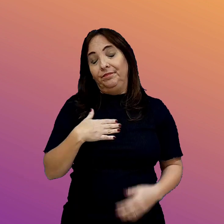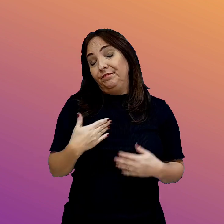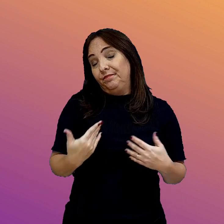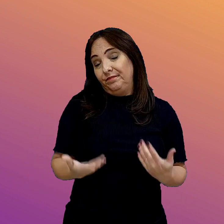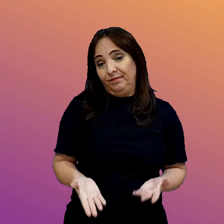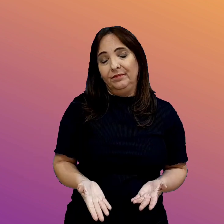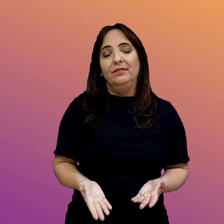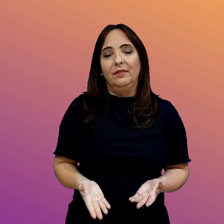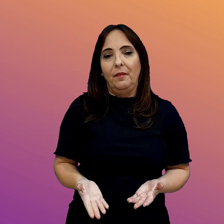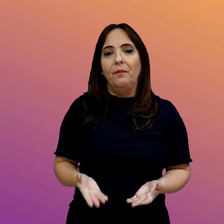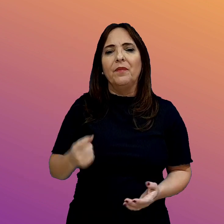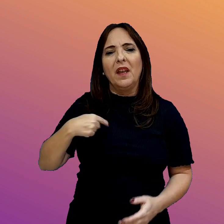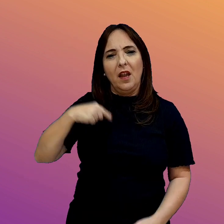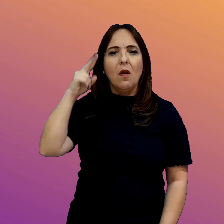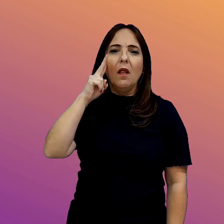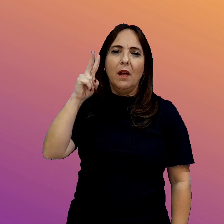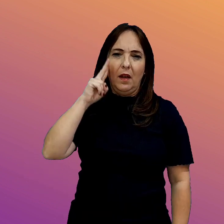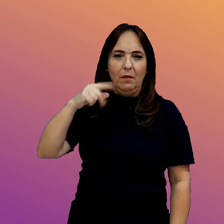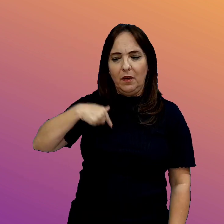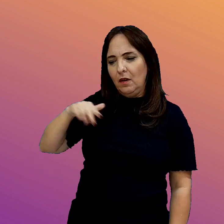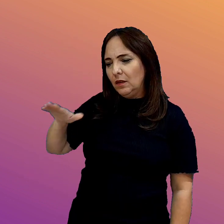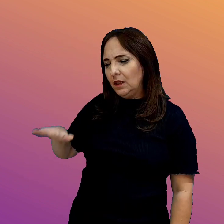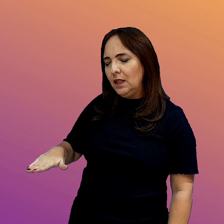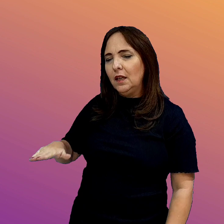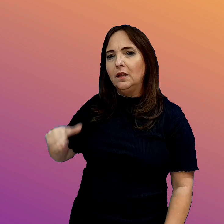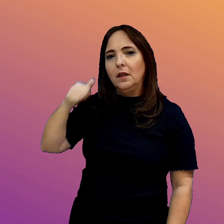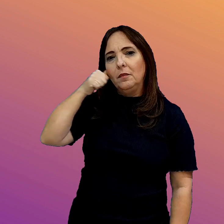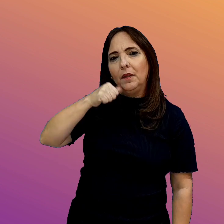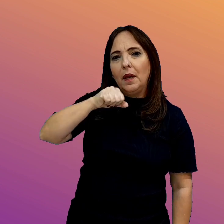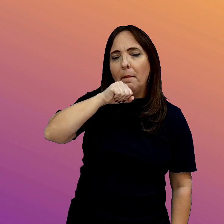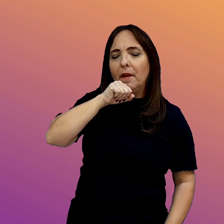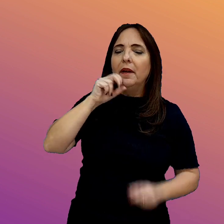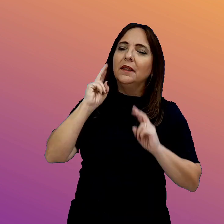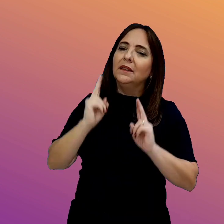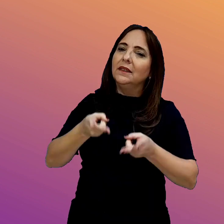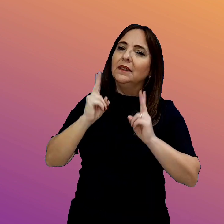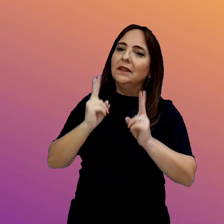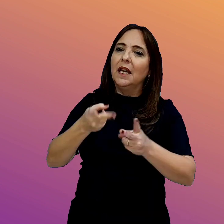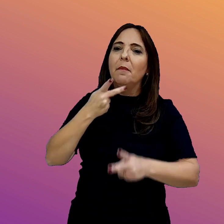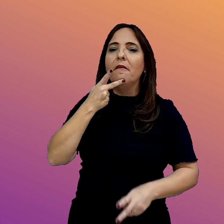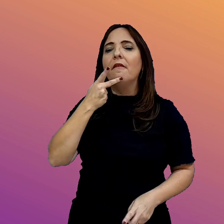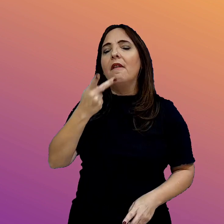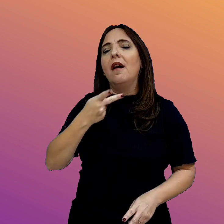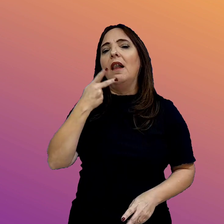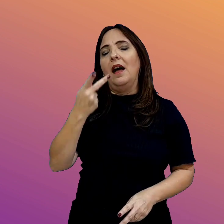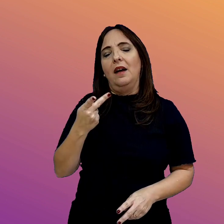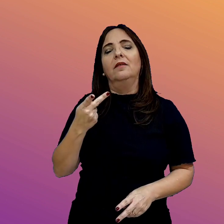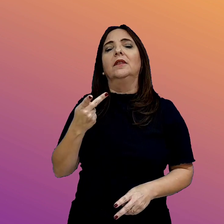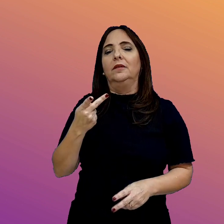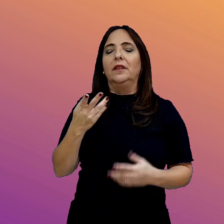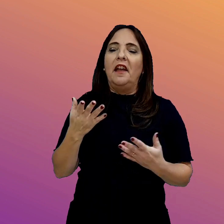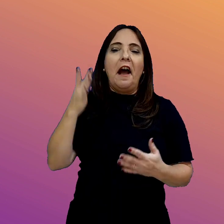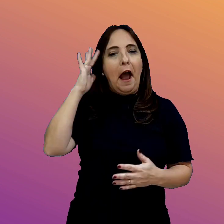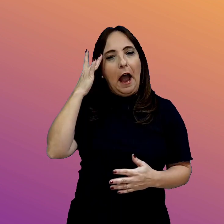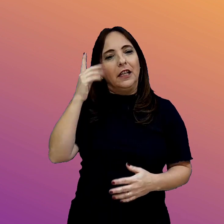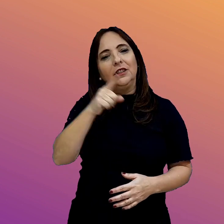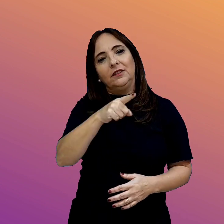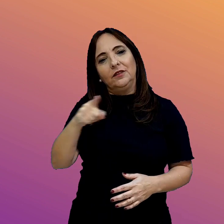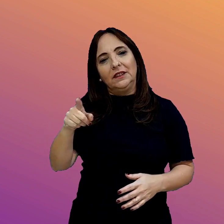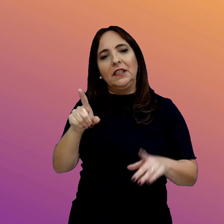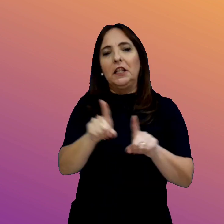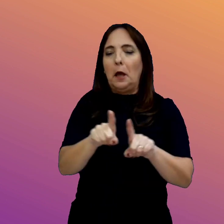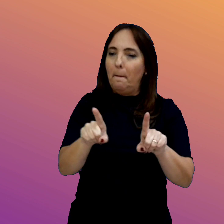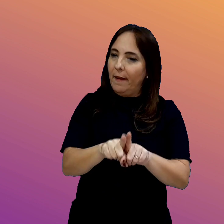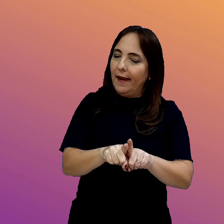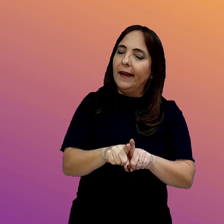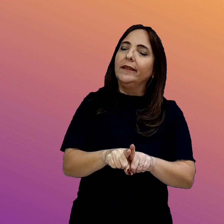era criança, minha mãe sempre repetia uma frase, que a Maura já deve ter repetido várias vezes, a Paula já deve ter ouvido da mãe dela